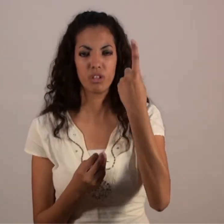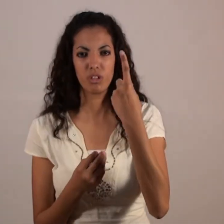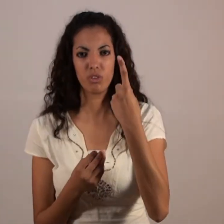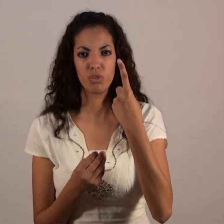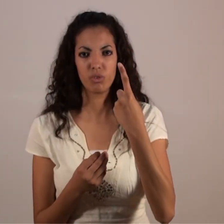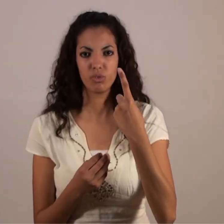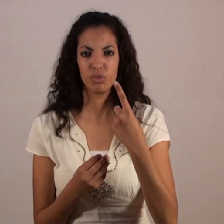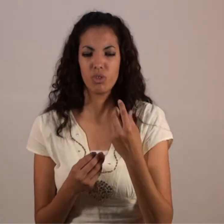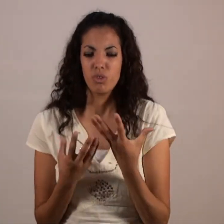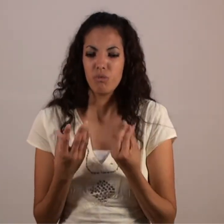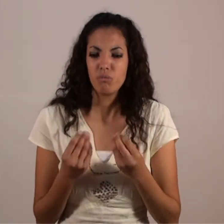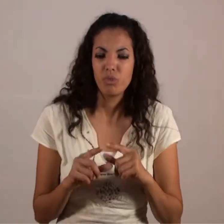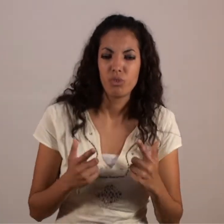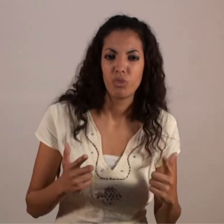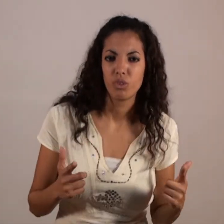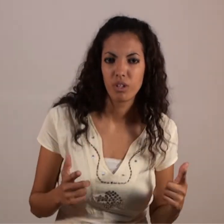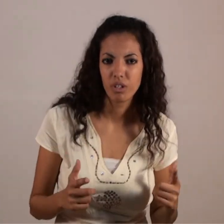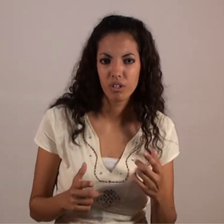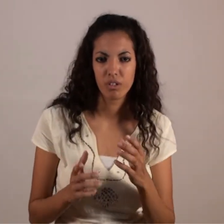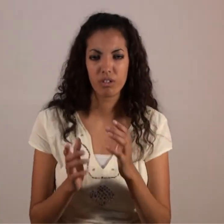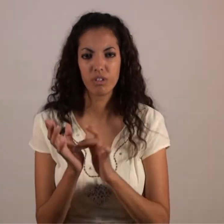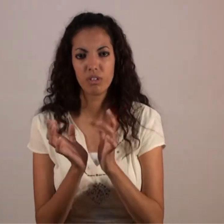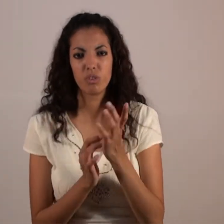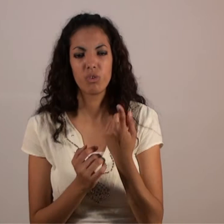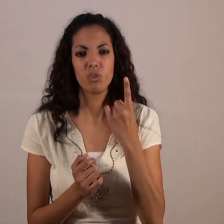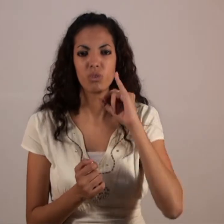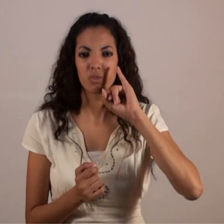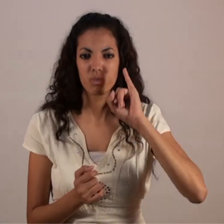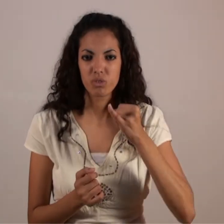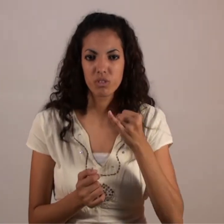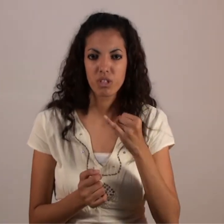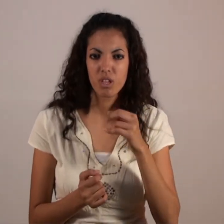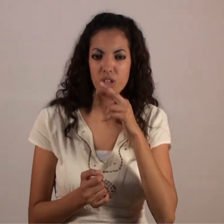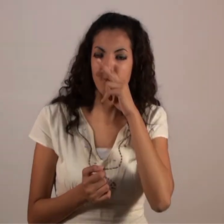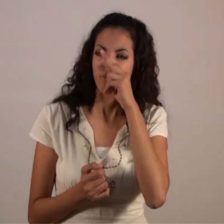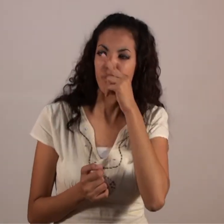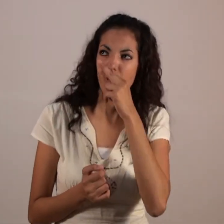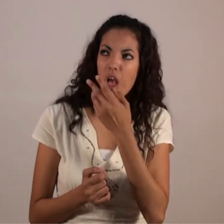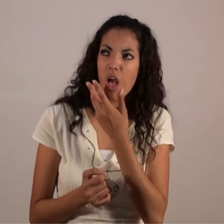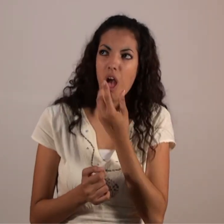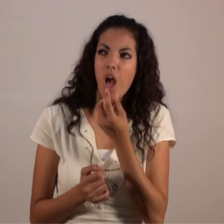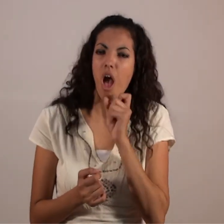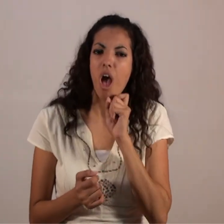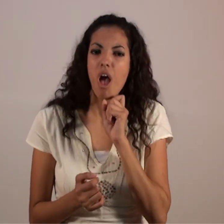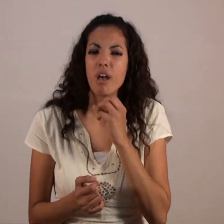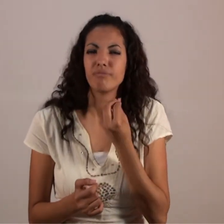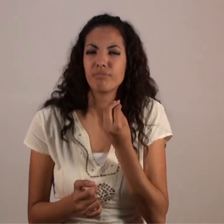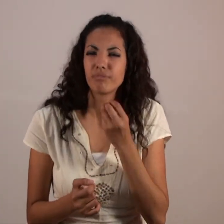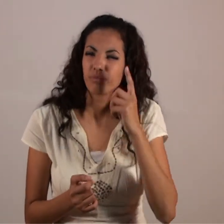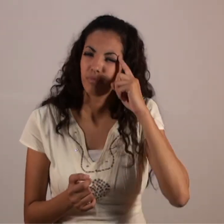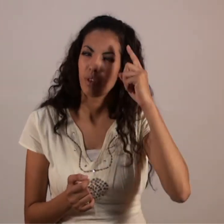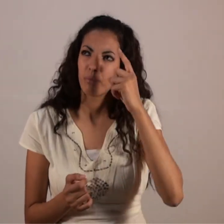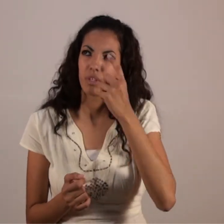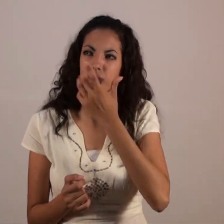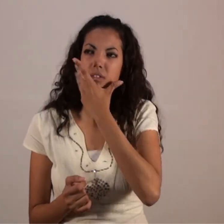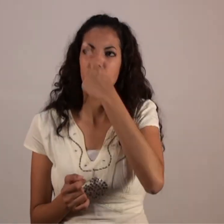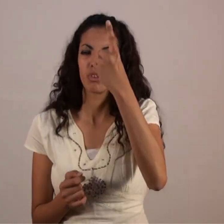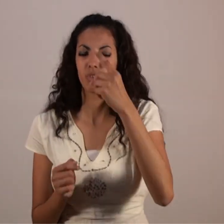piensan de nosotros, sino que debe interesarnos lo que Dios piensa de Cristo, nuestro sustituto. Mensajes